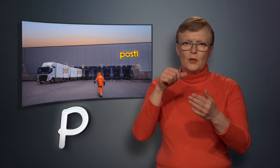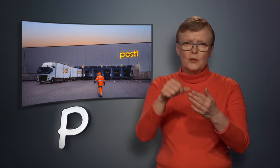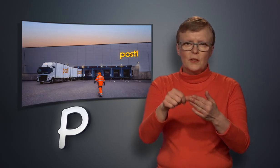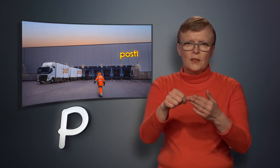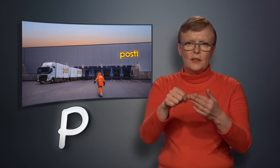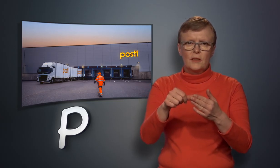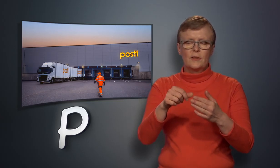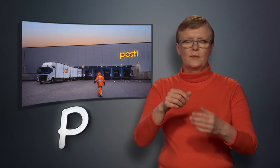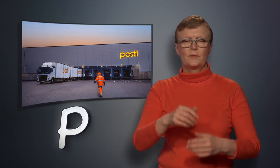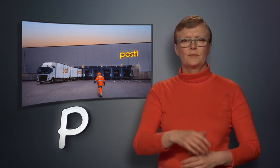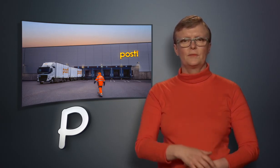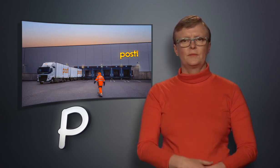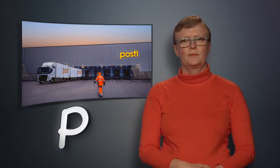Posti.